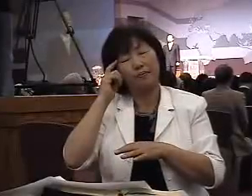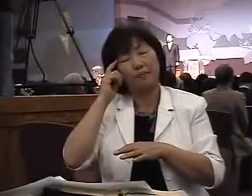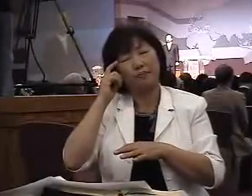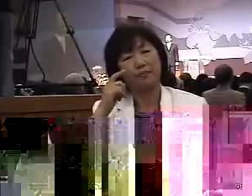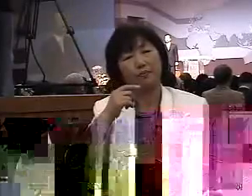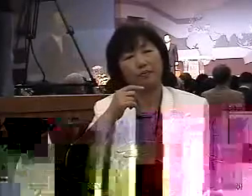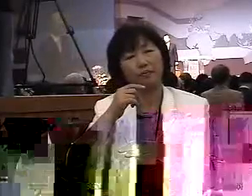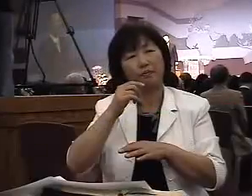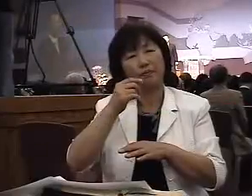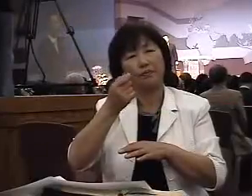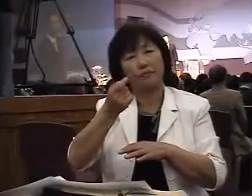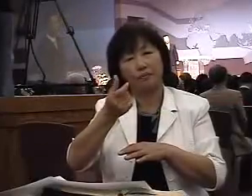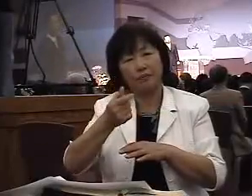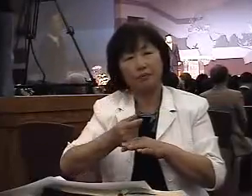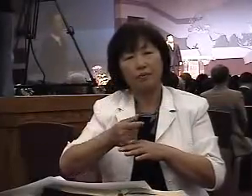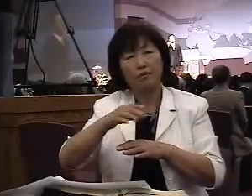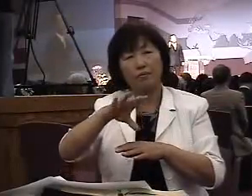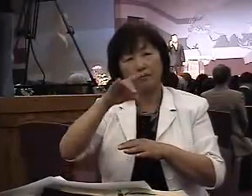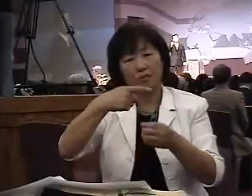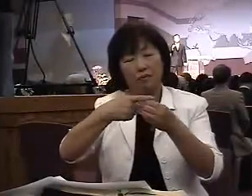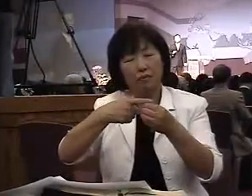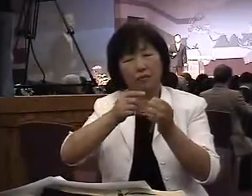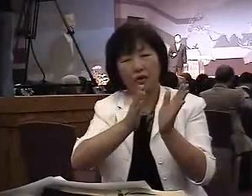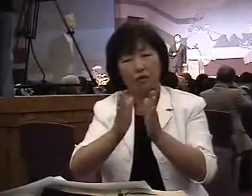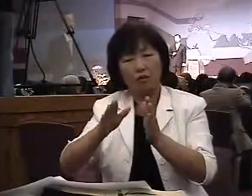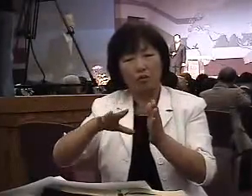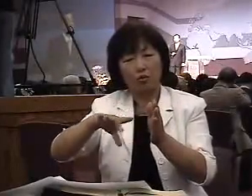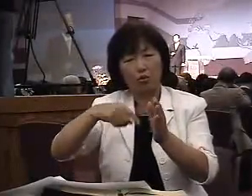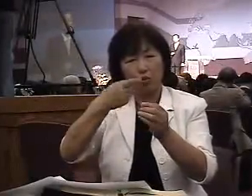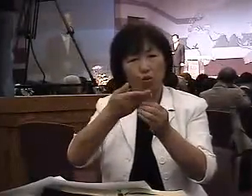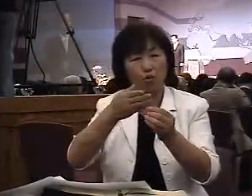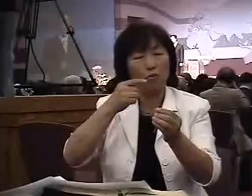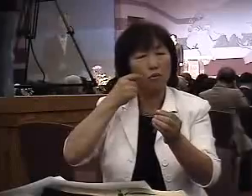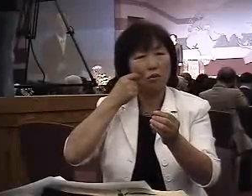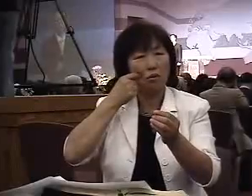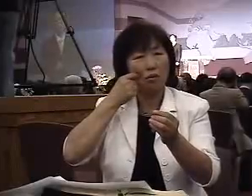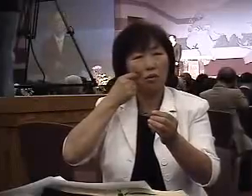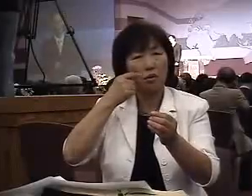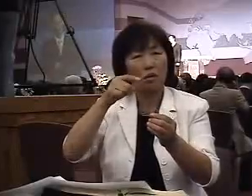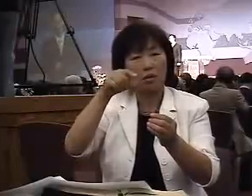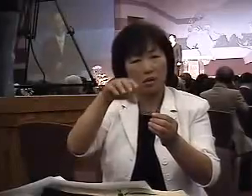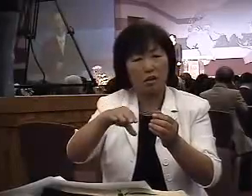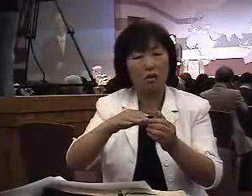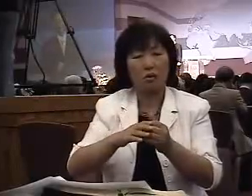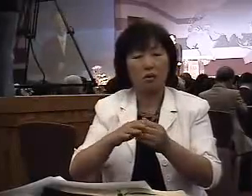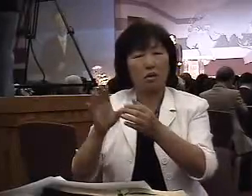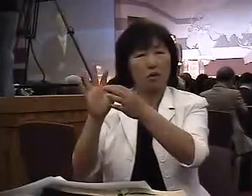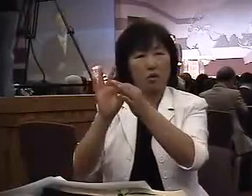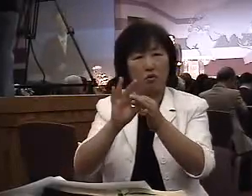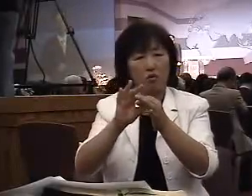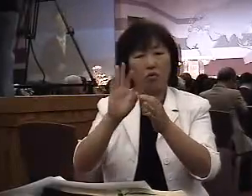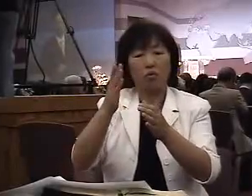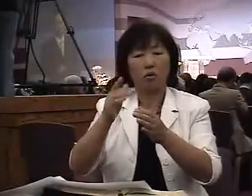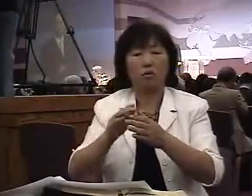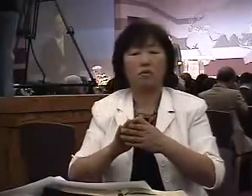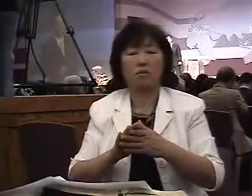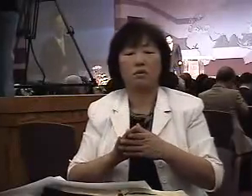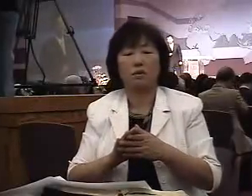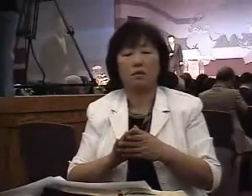우리가 우선순위를 주지 못했다는 것이 여기서 증명되는 게 아닙니까?